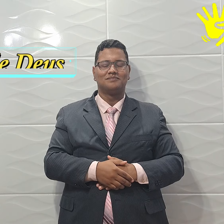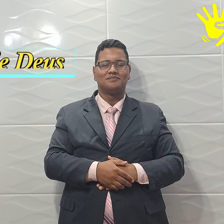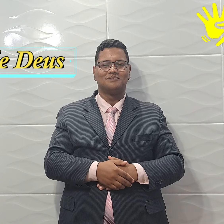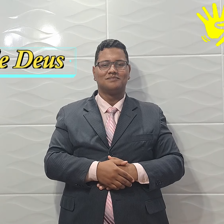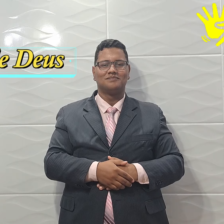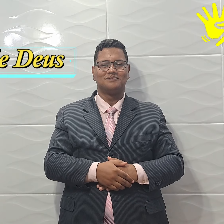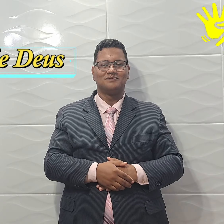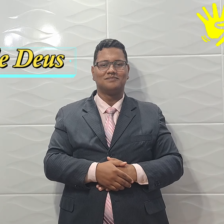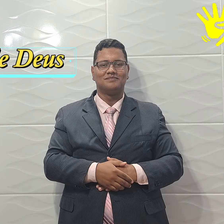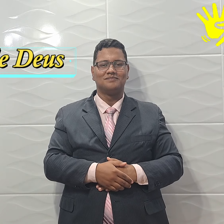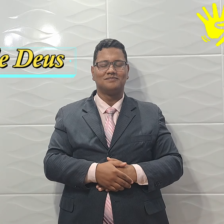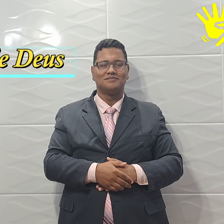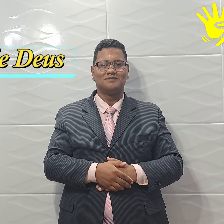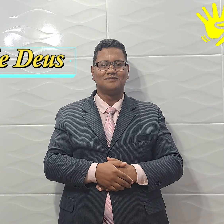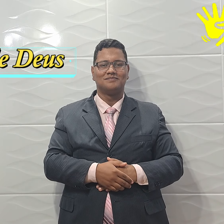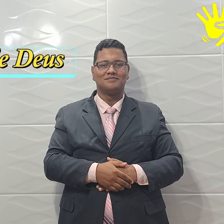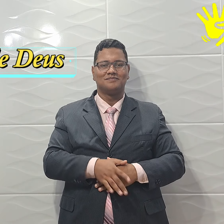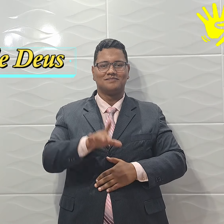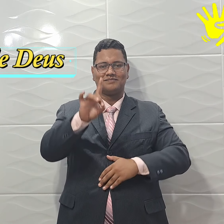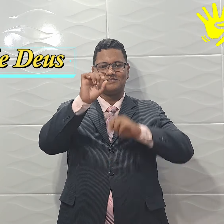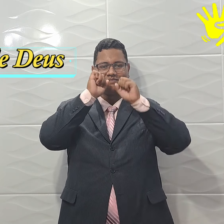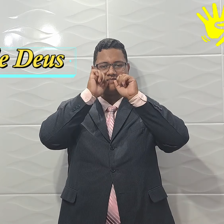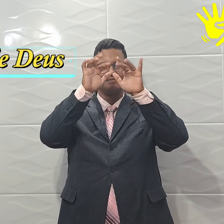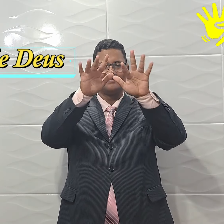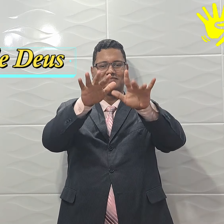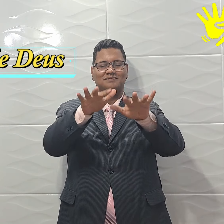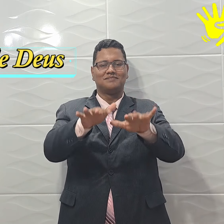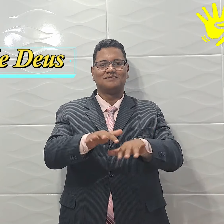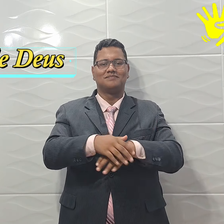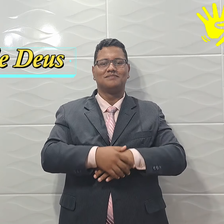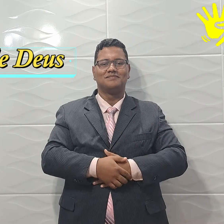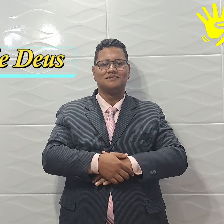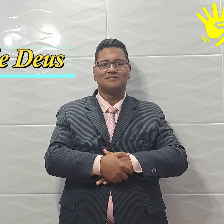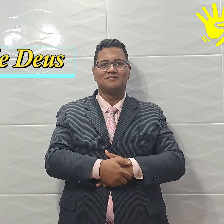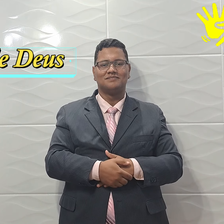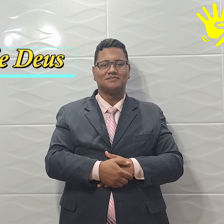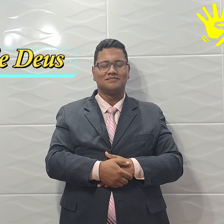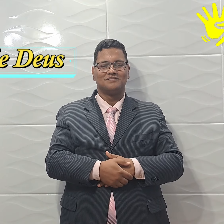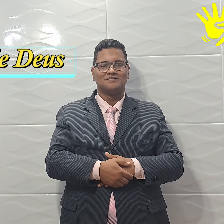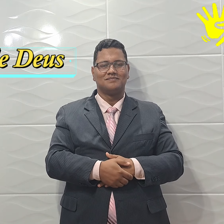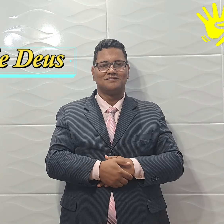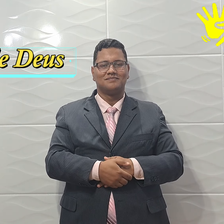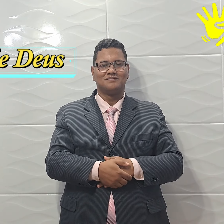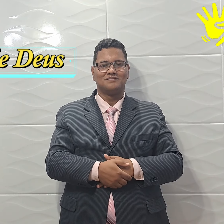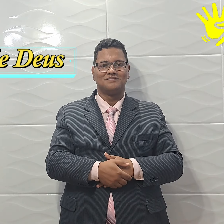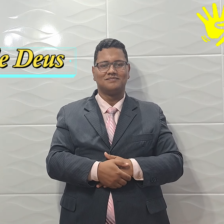A glória eterna grande